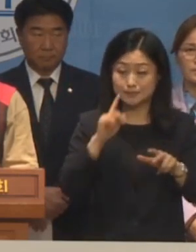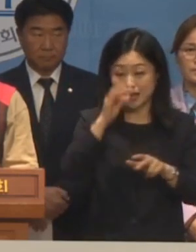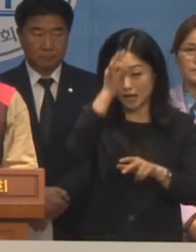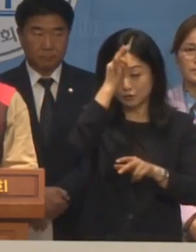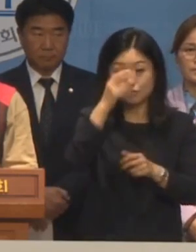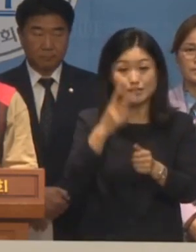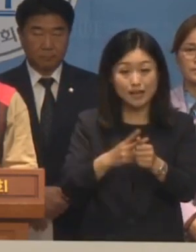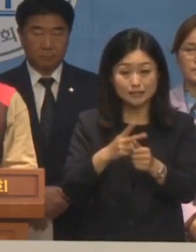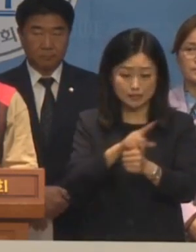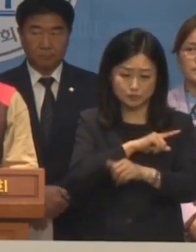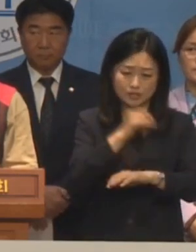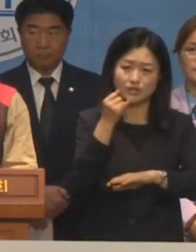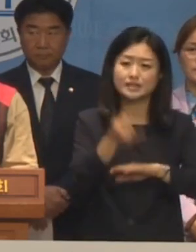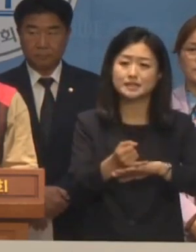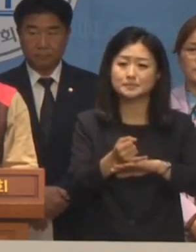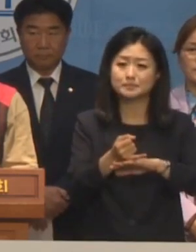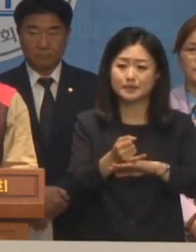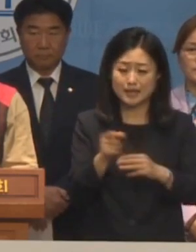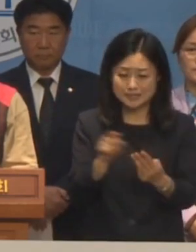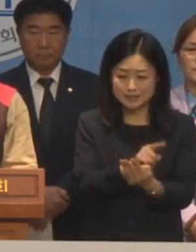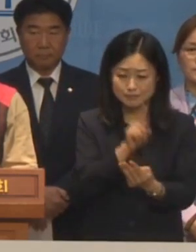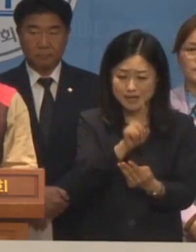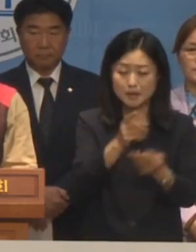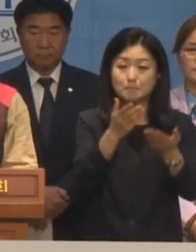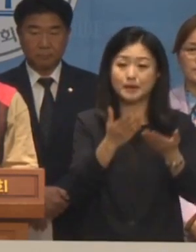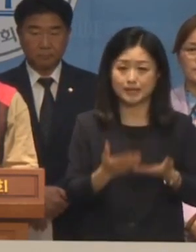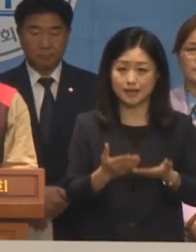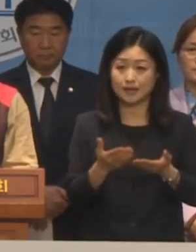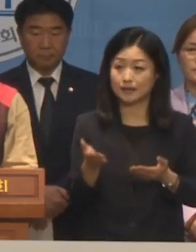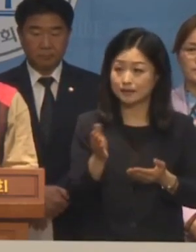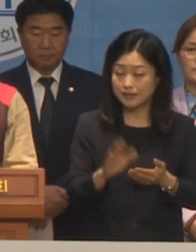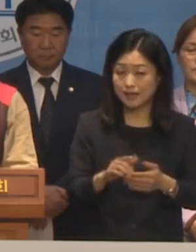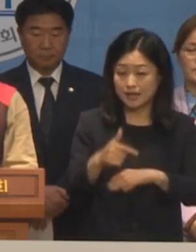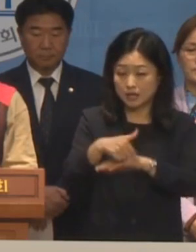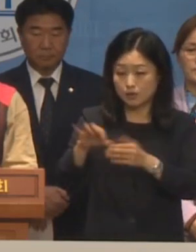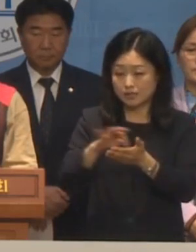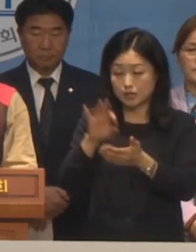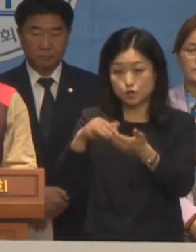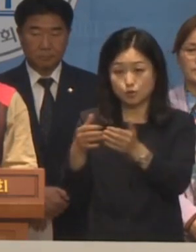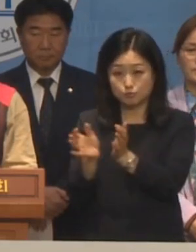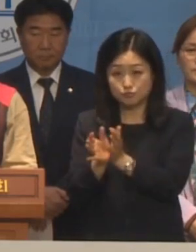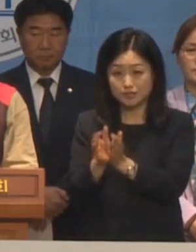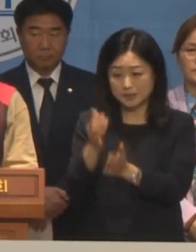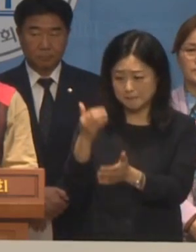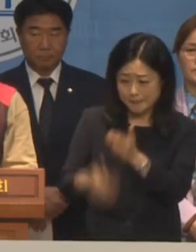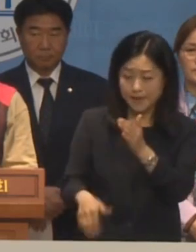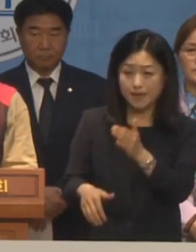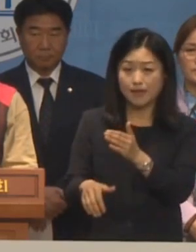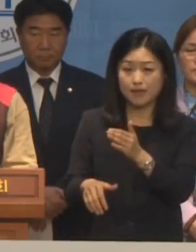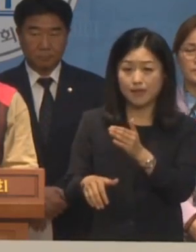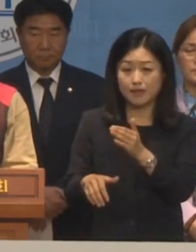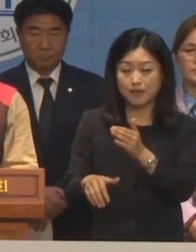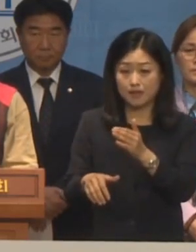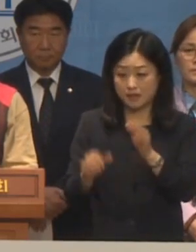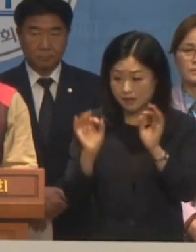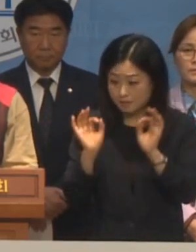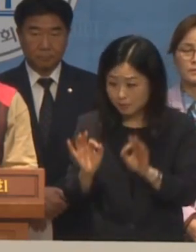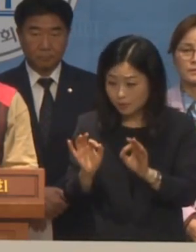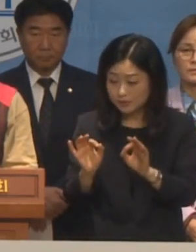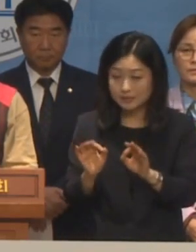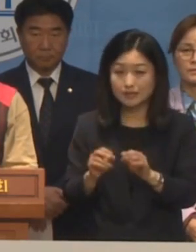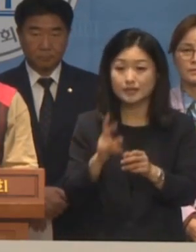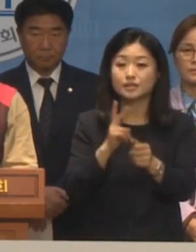강사들은 최저임금의 3분의 1을 받고 있는데 기재부가 삭감하고 남은 예산 80억 속에는 예술